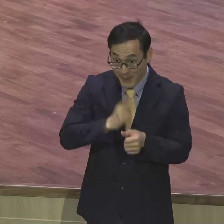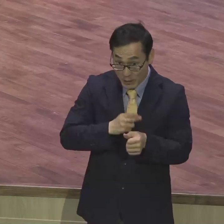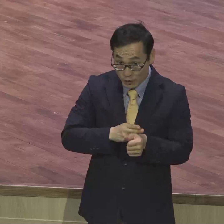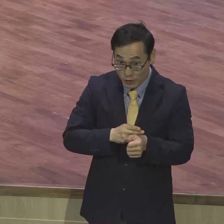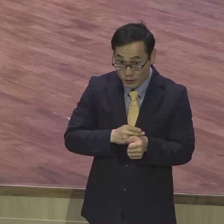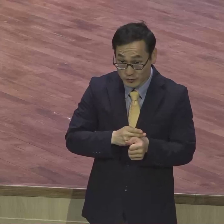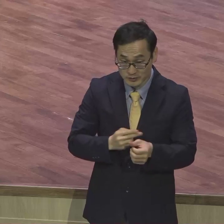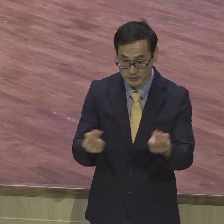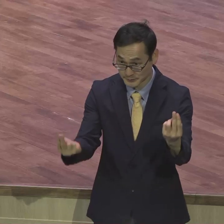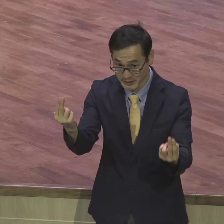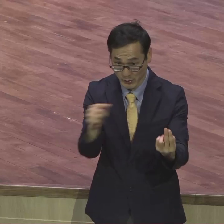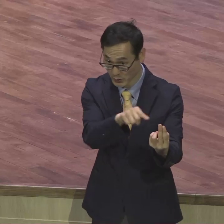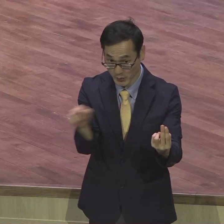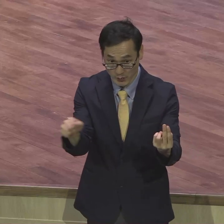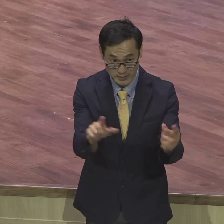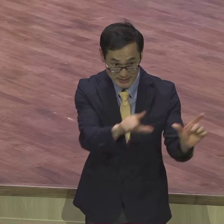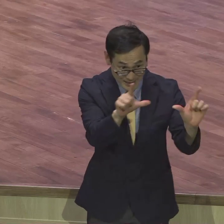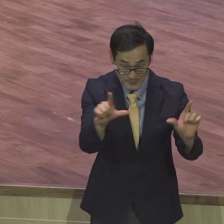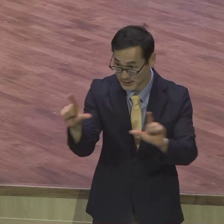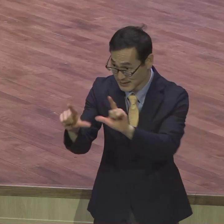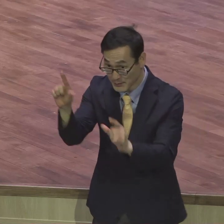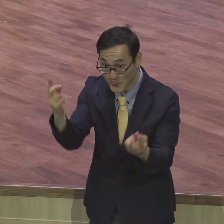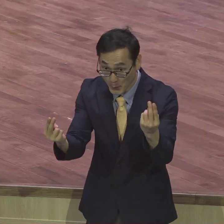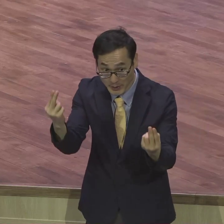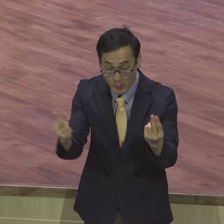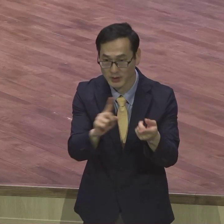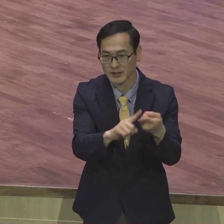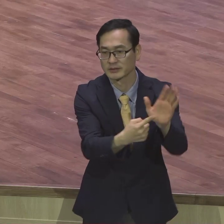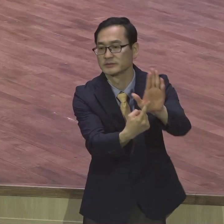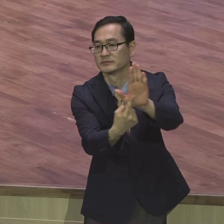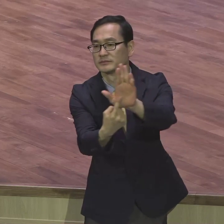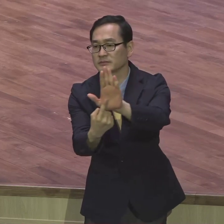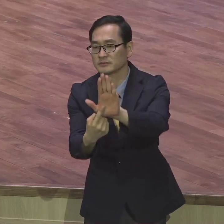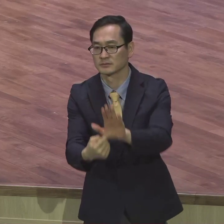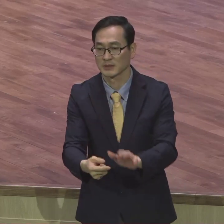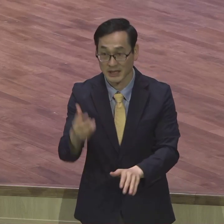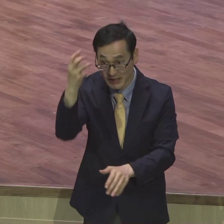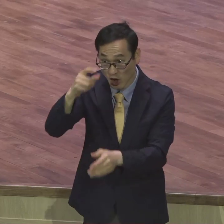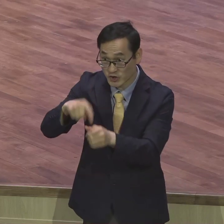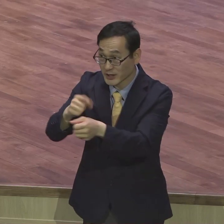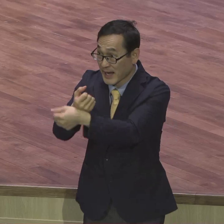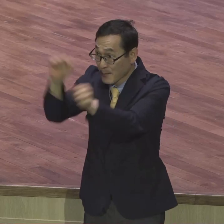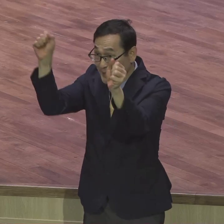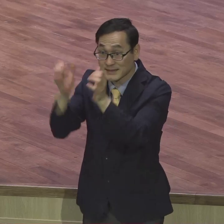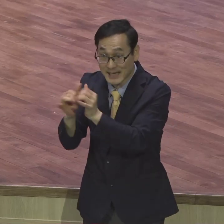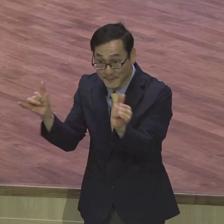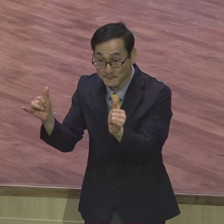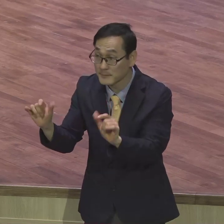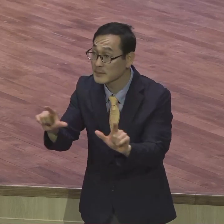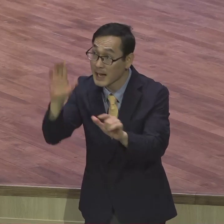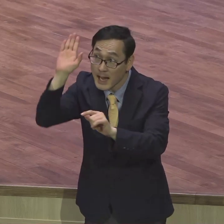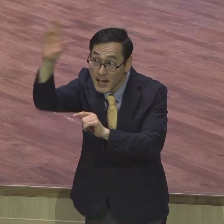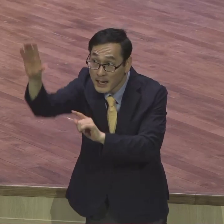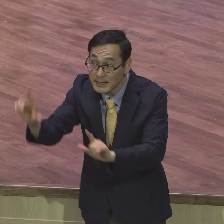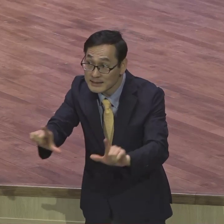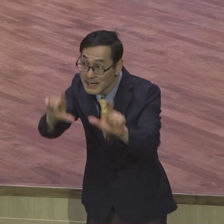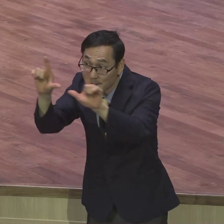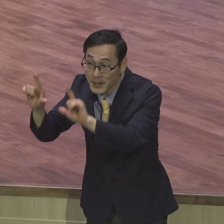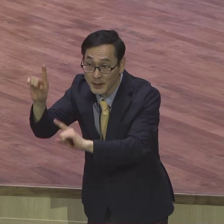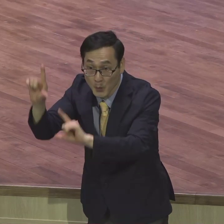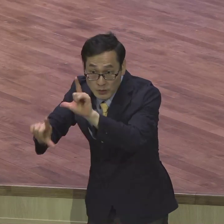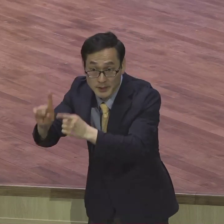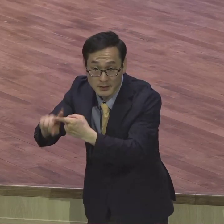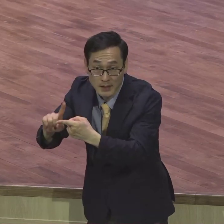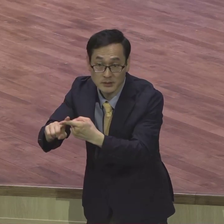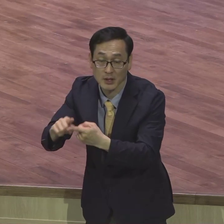대조되는 삶의 모습을 언급하면서 영적 해방을 받은 성도가 어떤 삶을 살아야 되는지에